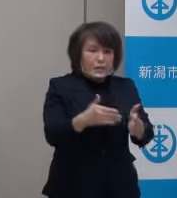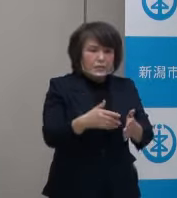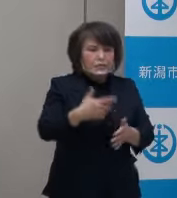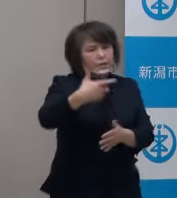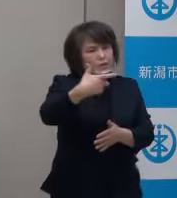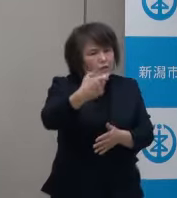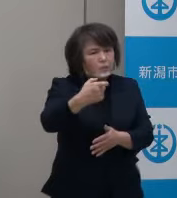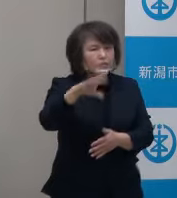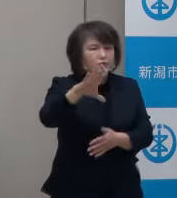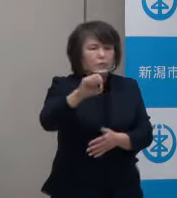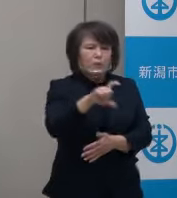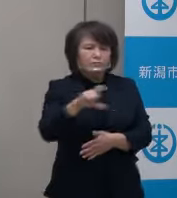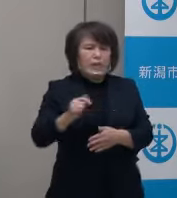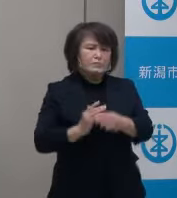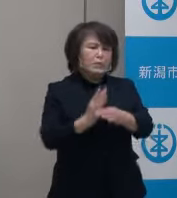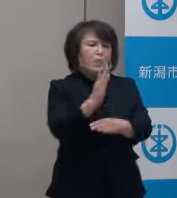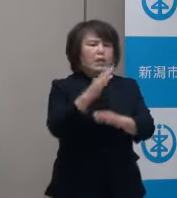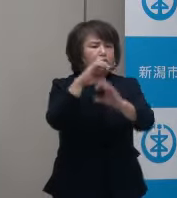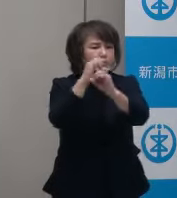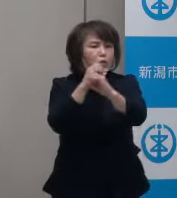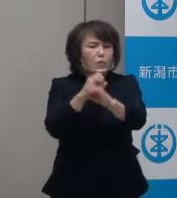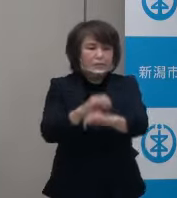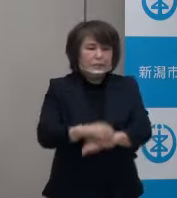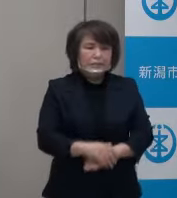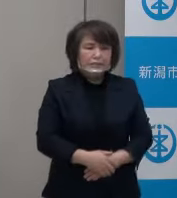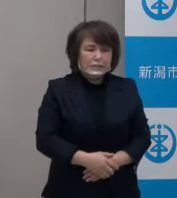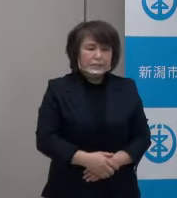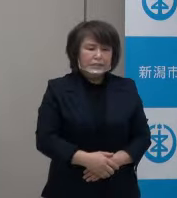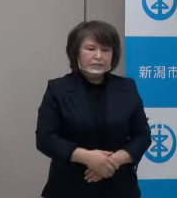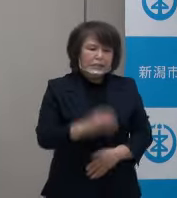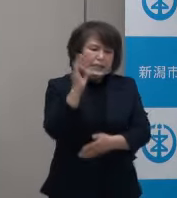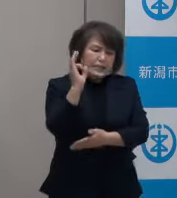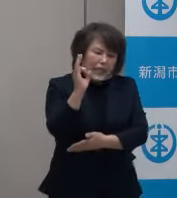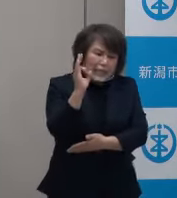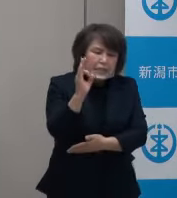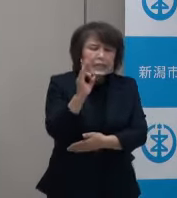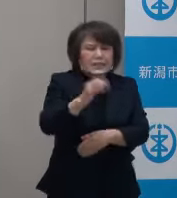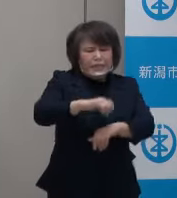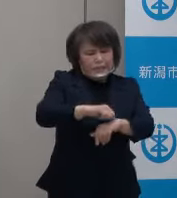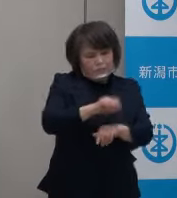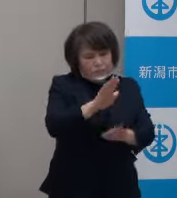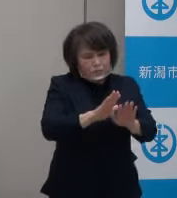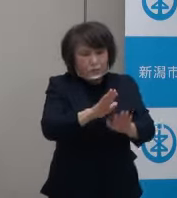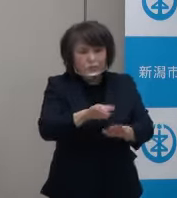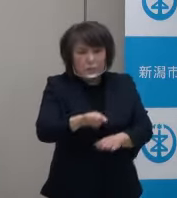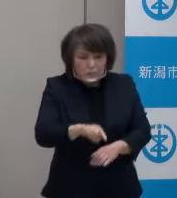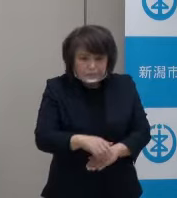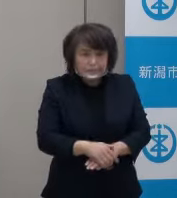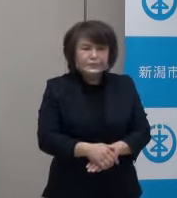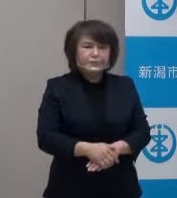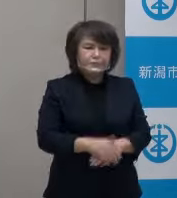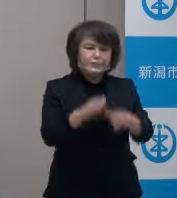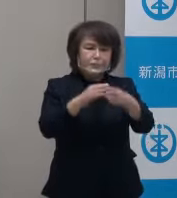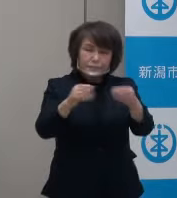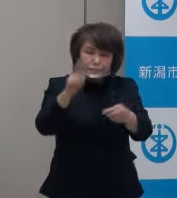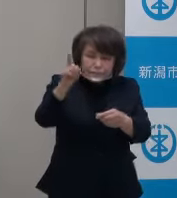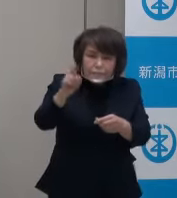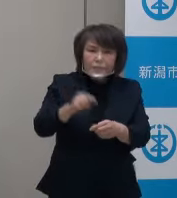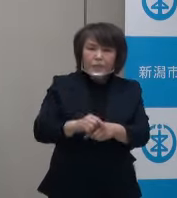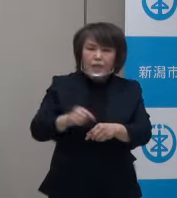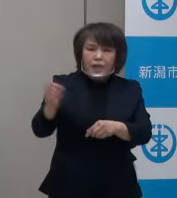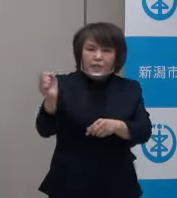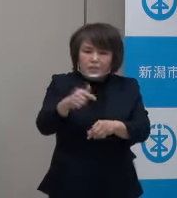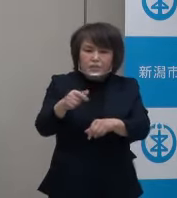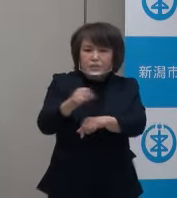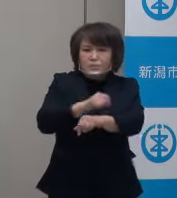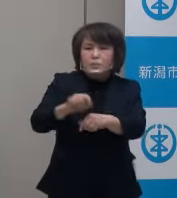60億円を超えるものと見込んでいます。財政的にも大変厳しい状況でありますので、国に対し臨時特